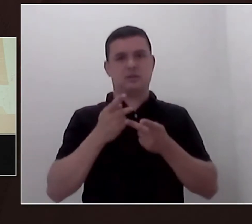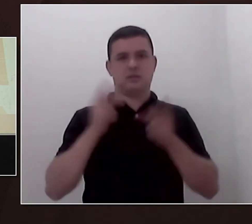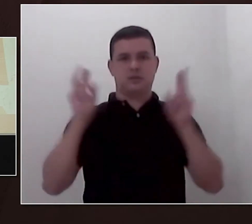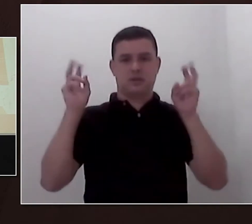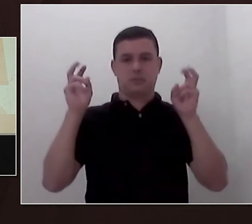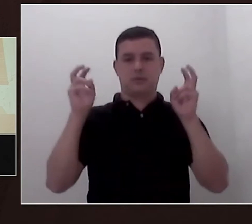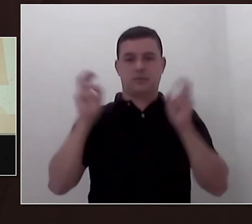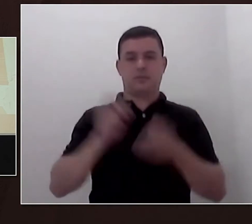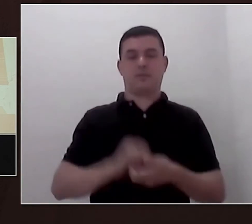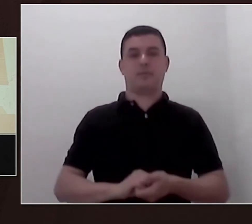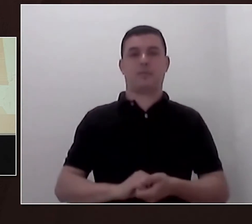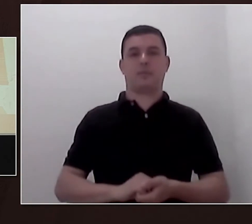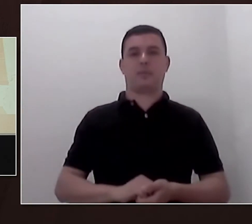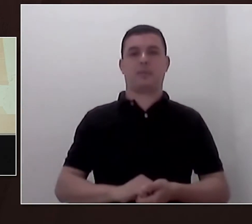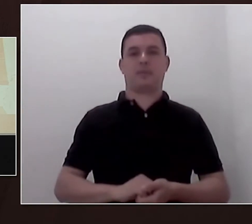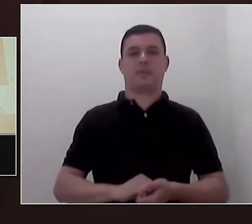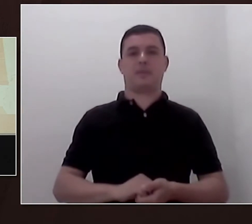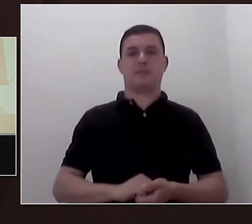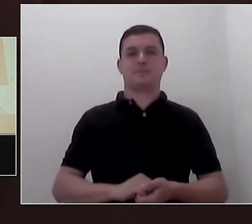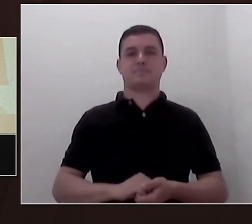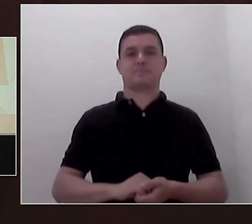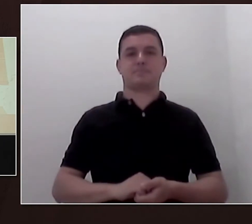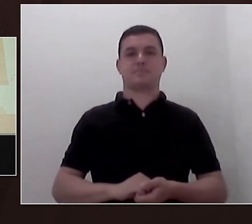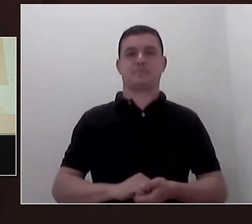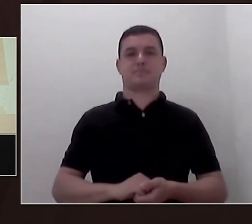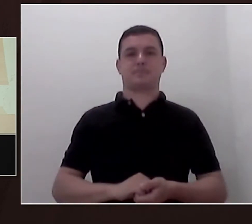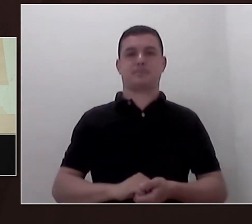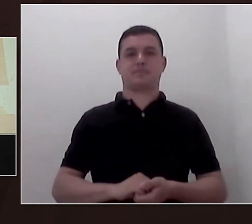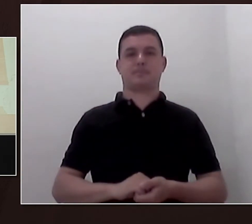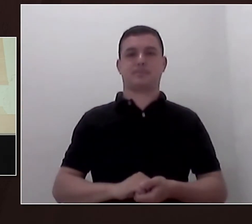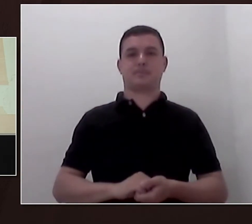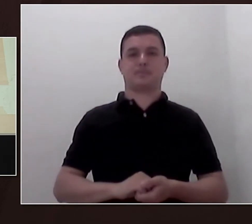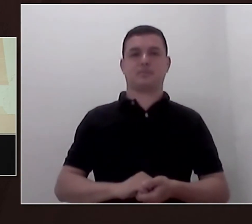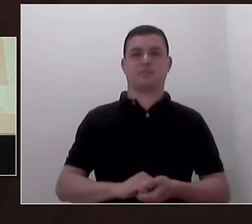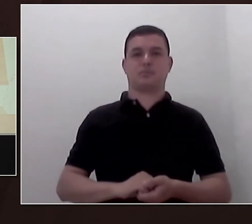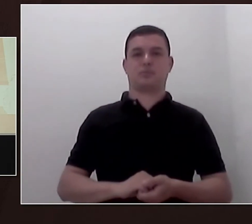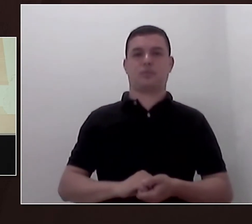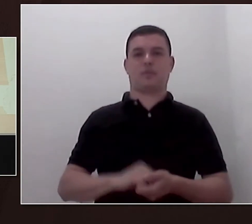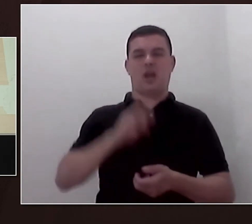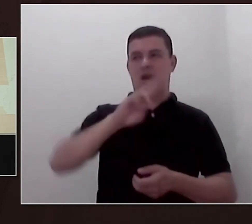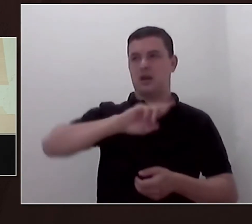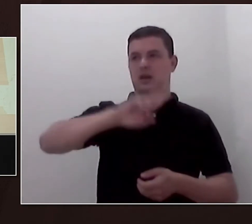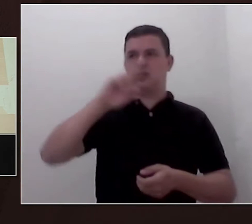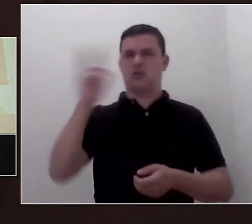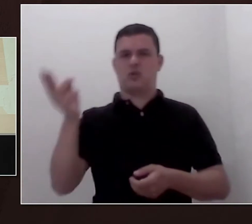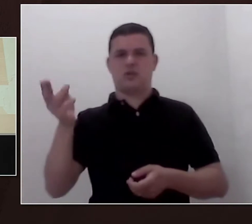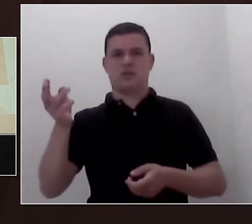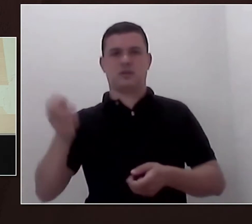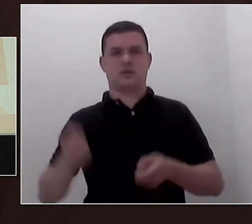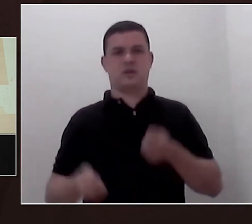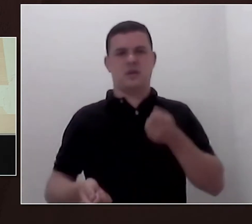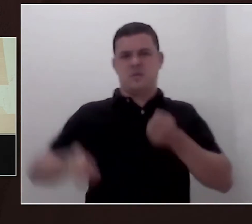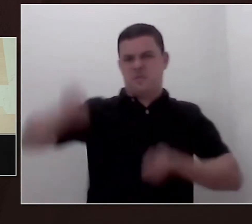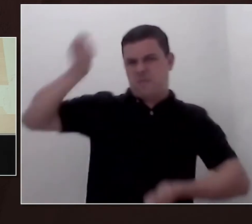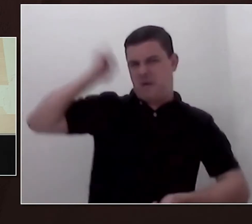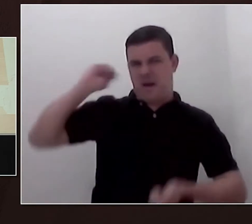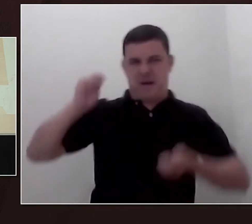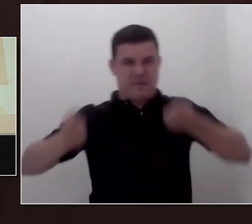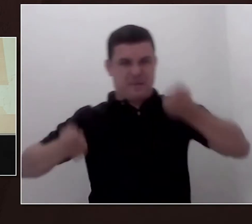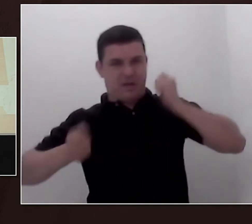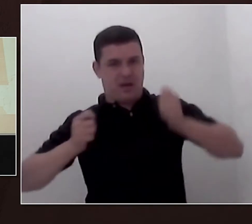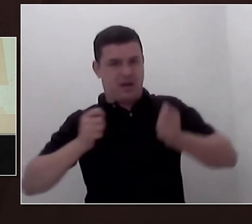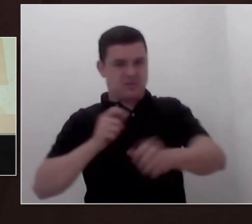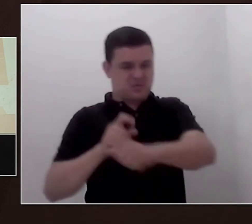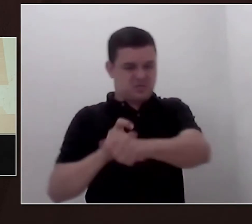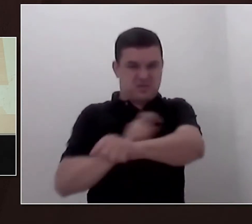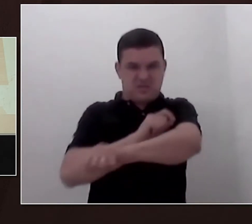mortificações corporais. Você vê aquelas religiões da Índia e se machucando, como é que chama? Se martirizando, né?